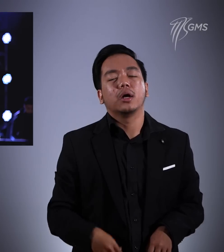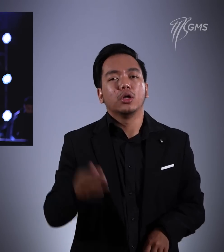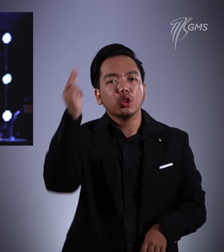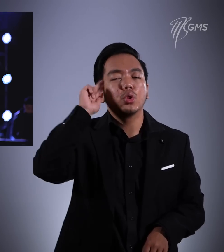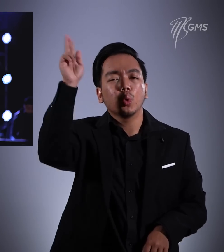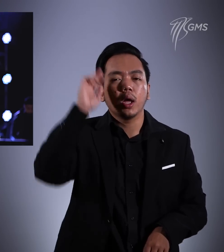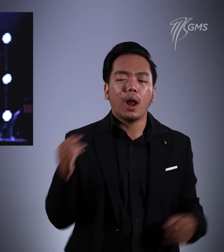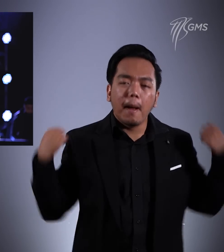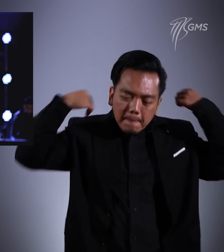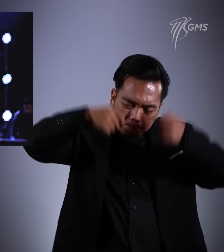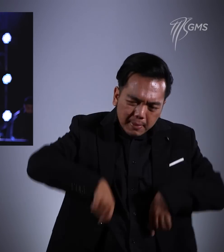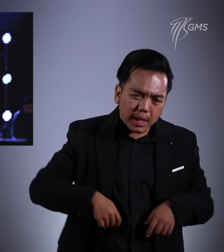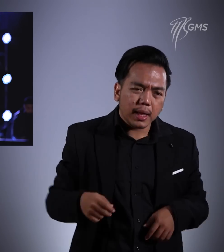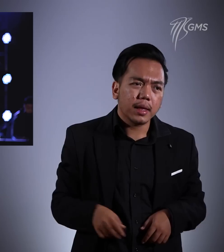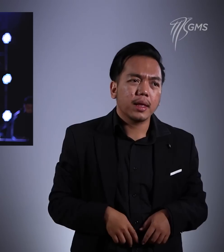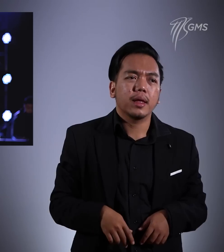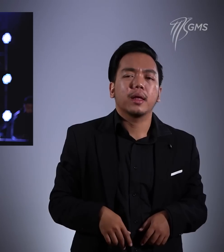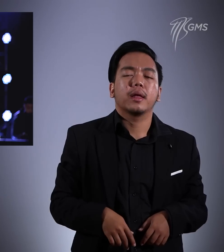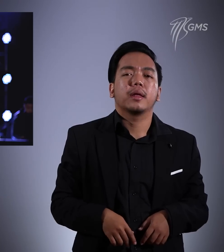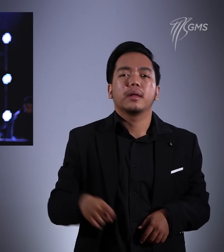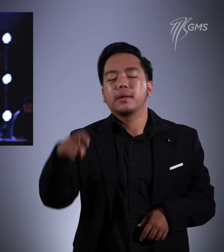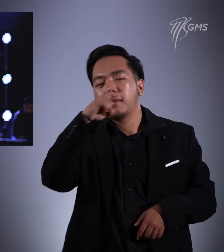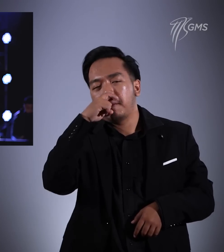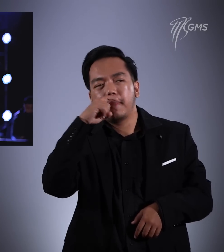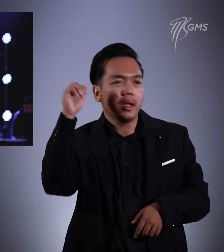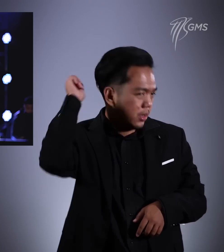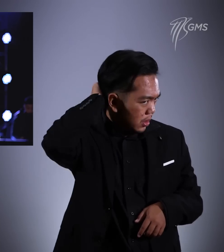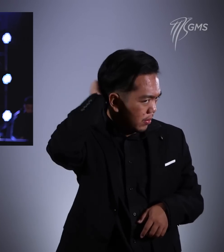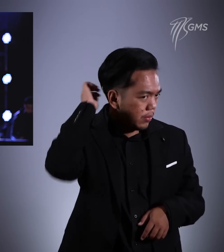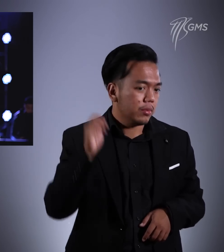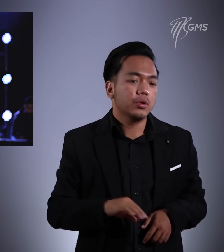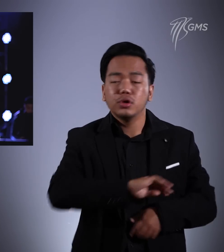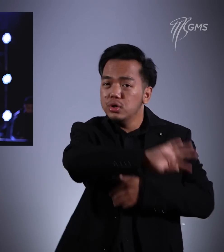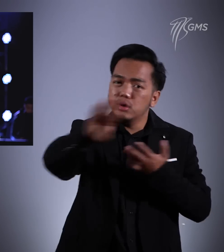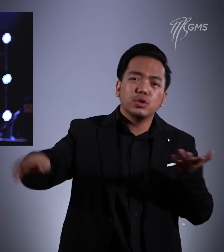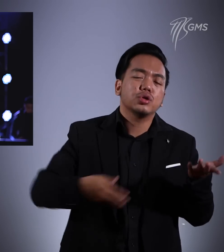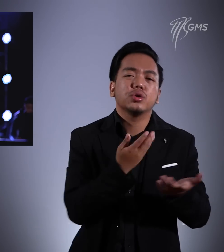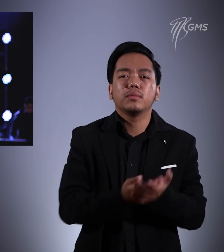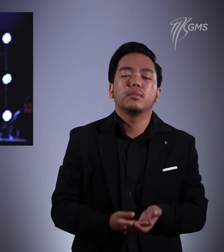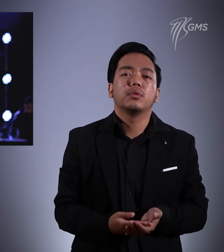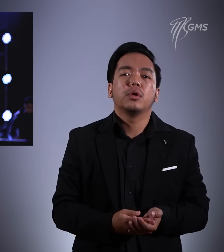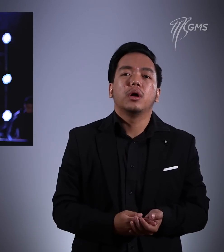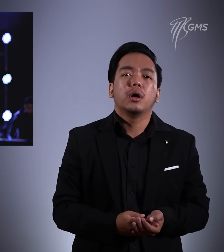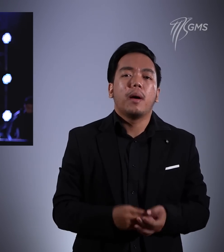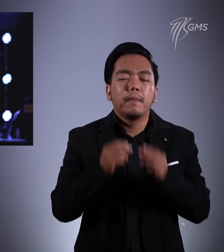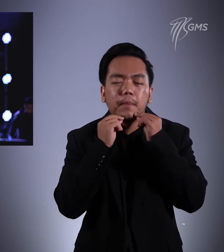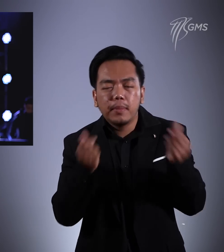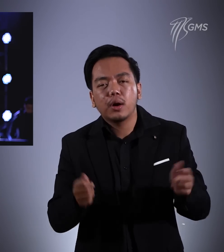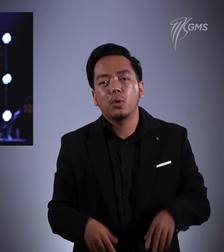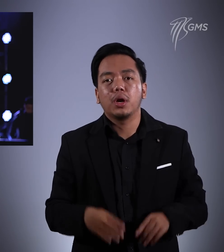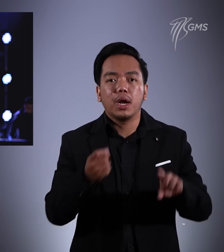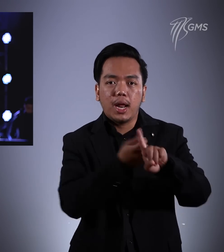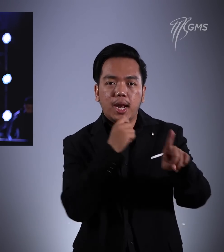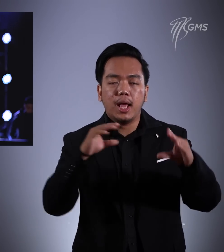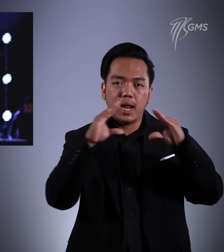dipakai dan digunakan. Tapi untuk segala kebutuhanmu dari A sampai Z, emosi, rohani,